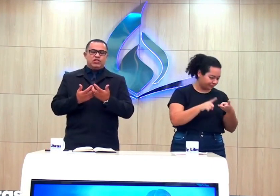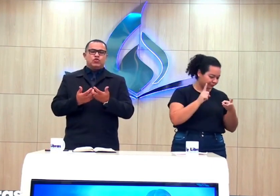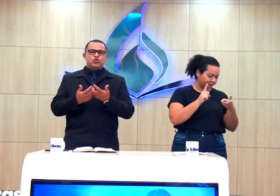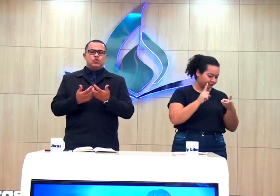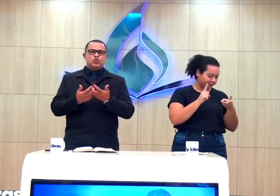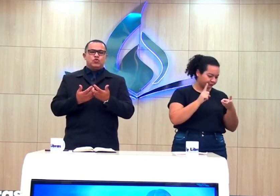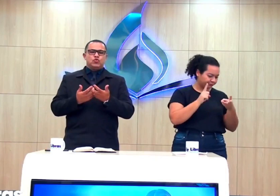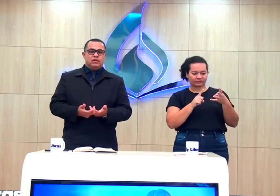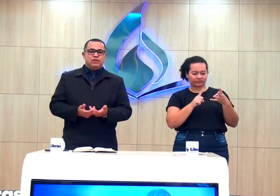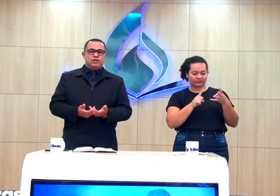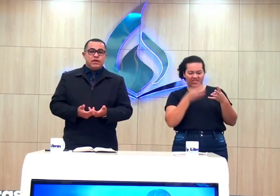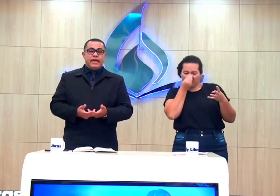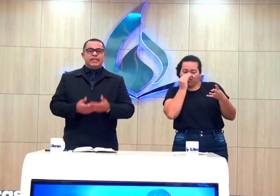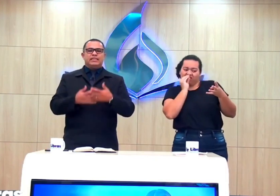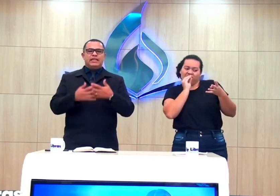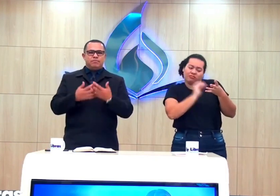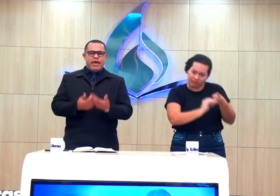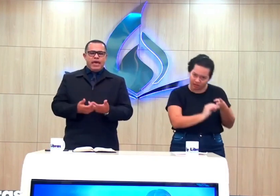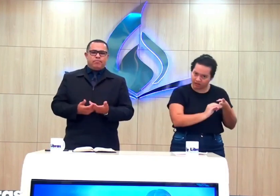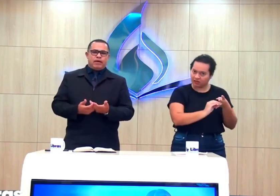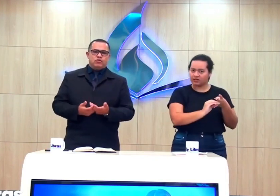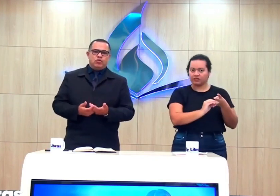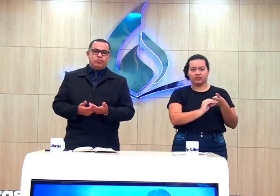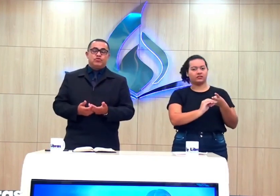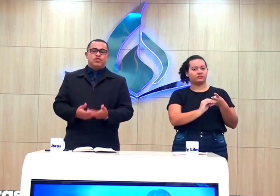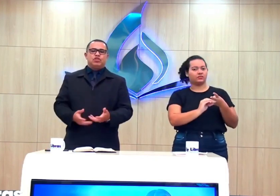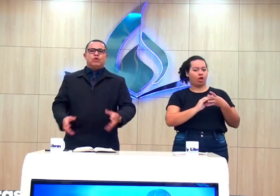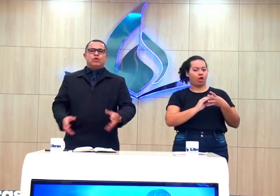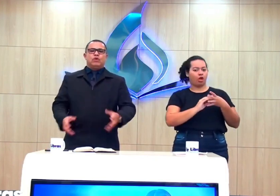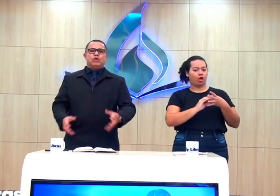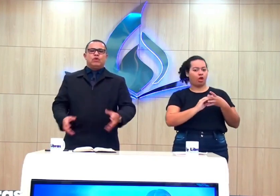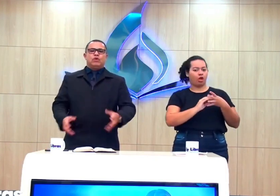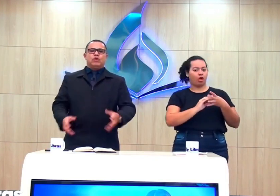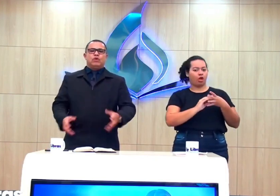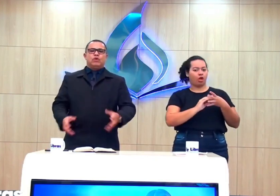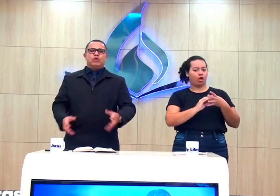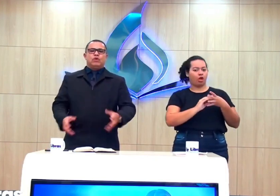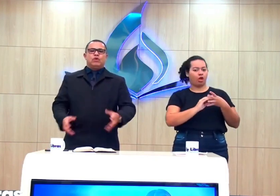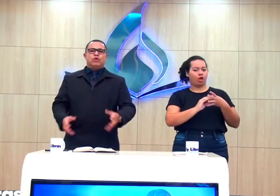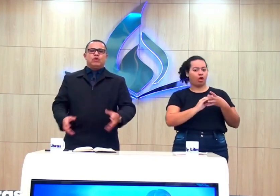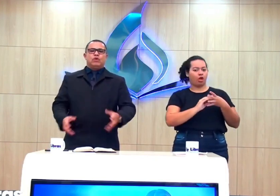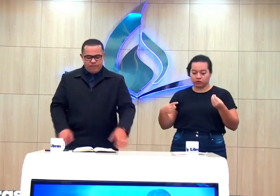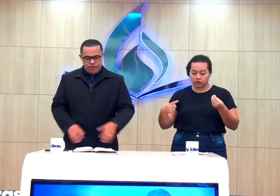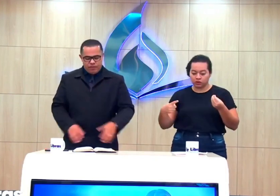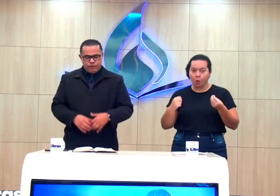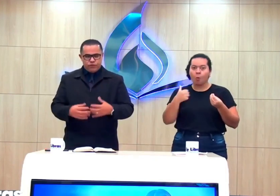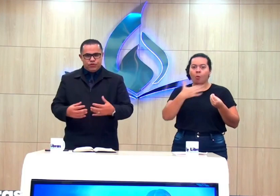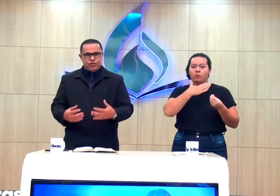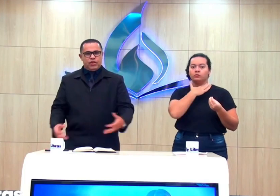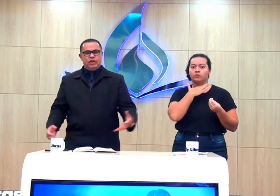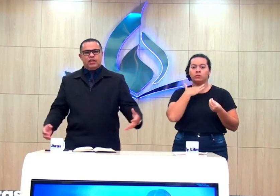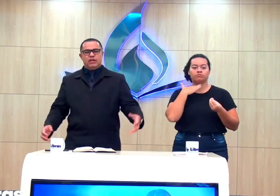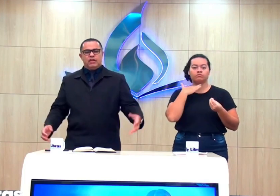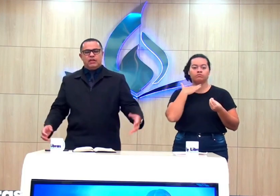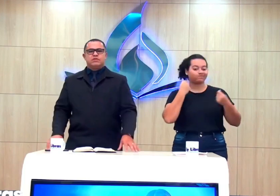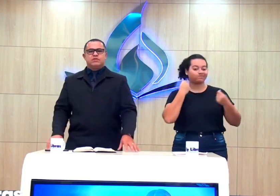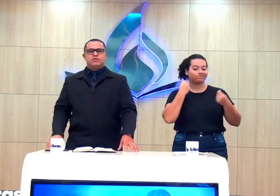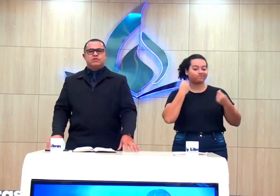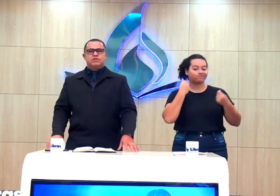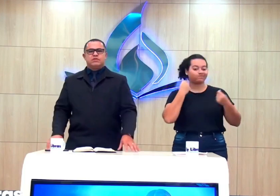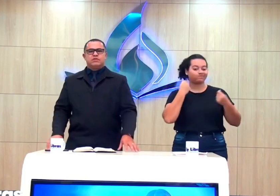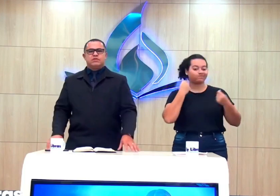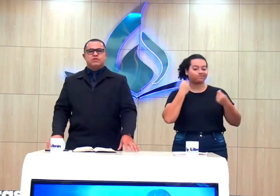de exclusão, ele também passou por situações de morte, teve que fugir em